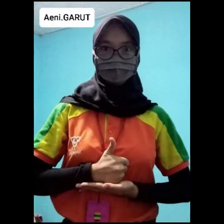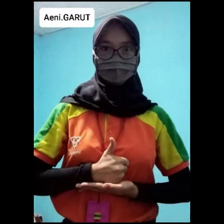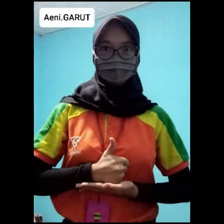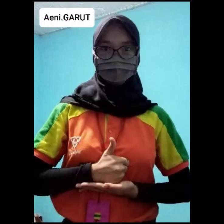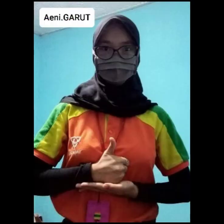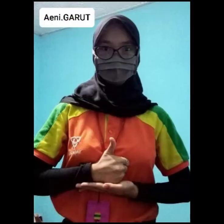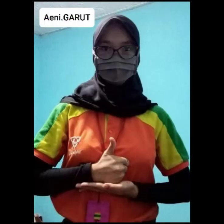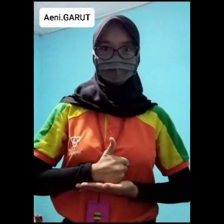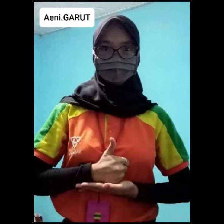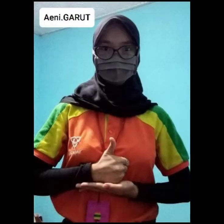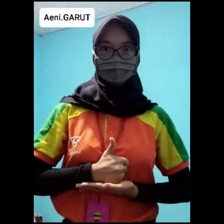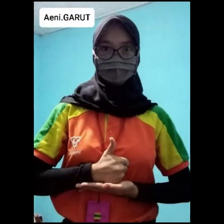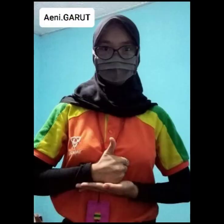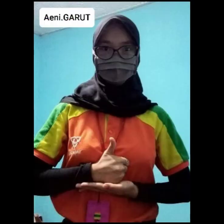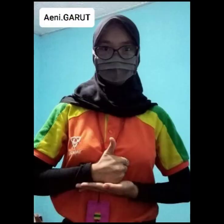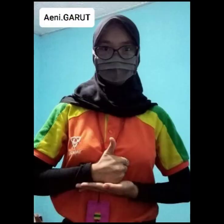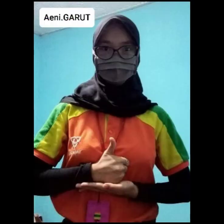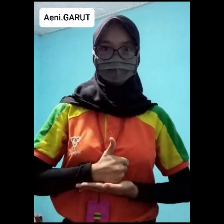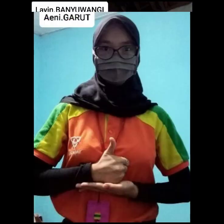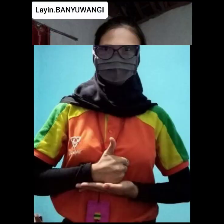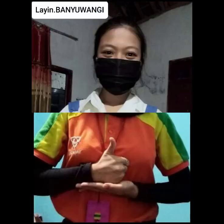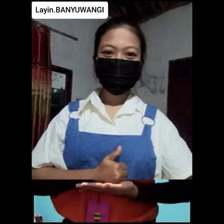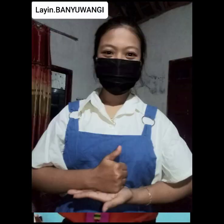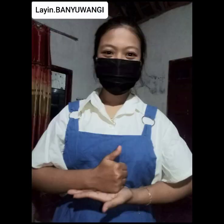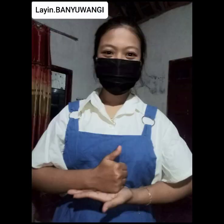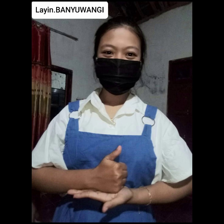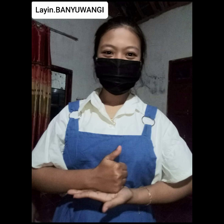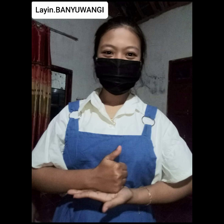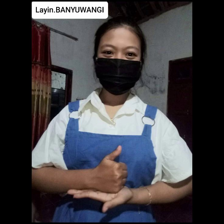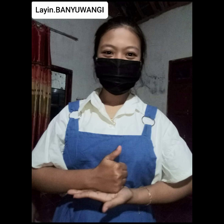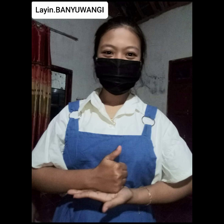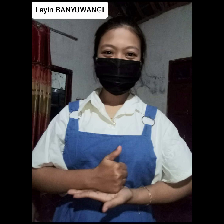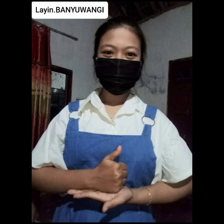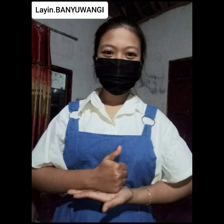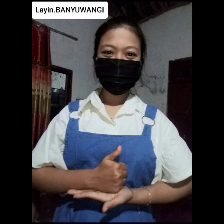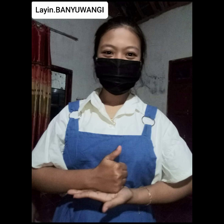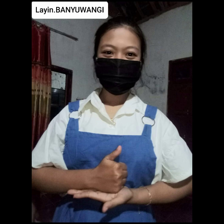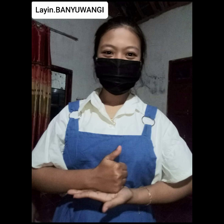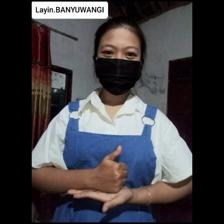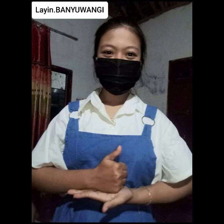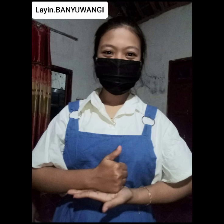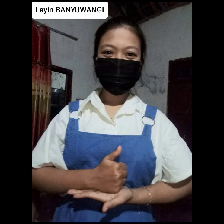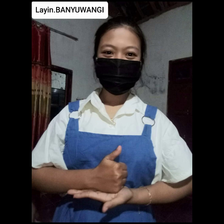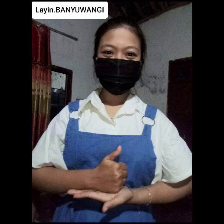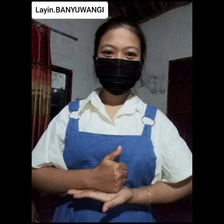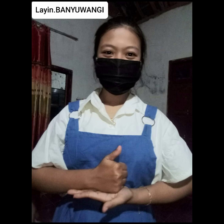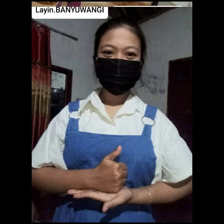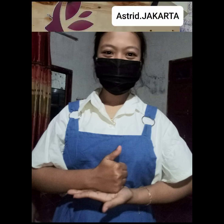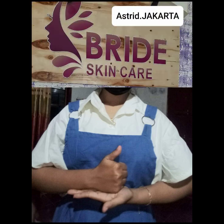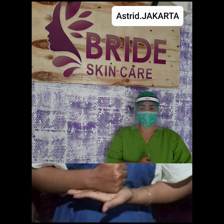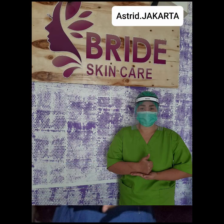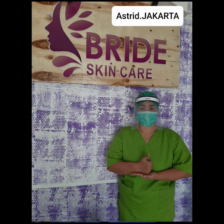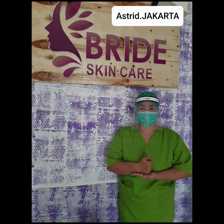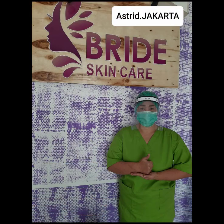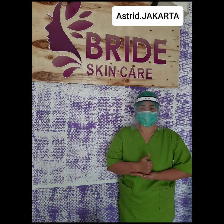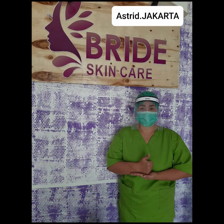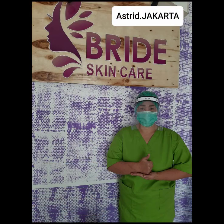semua. Jadi lelah yang tak ternilai demi raga yang